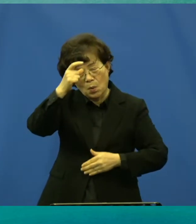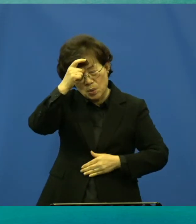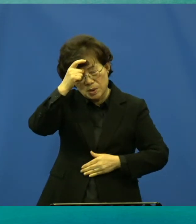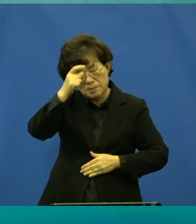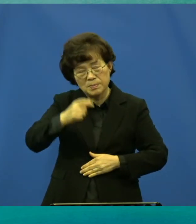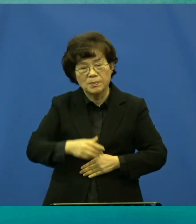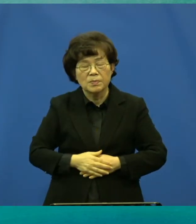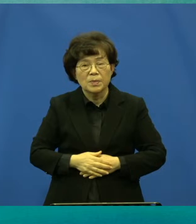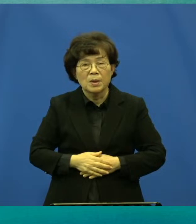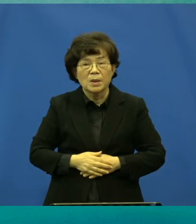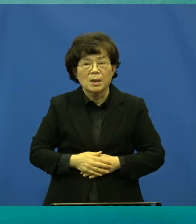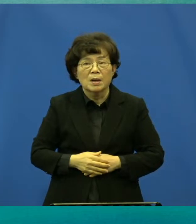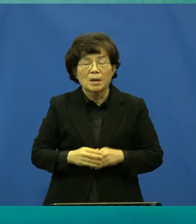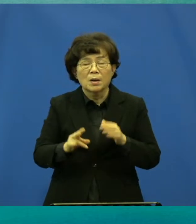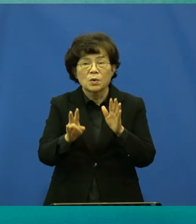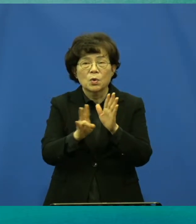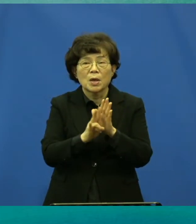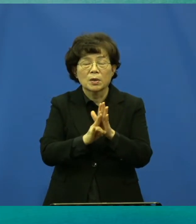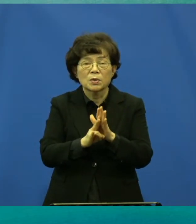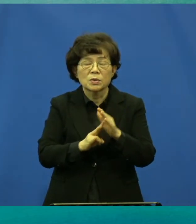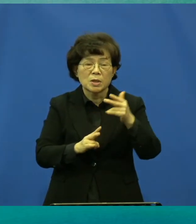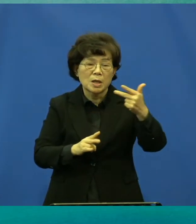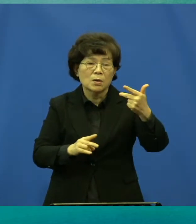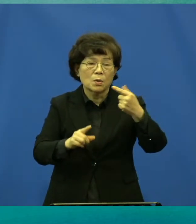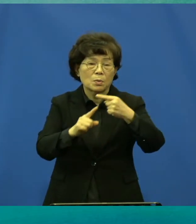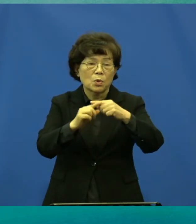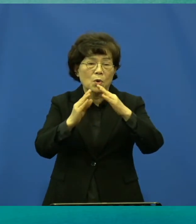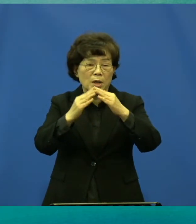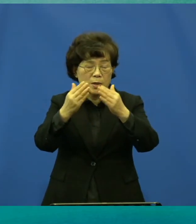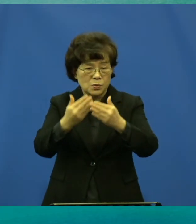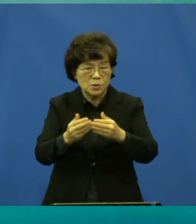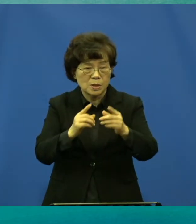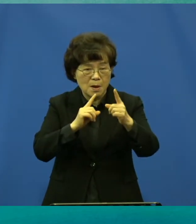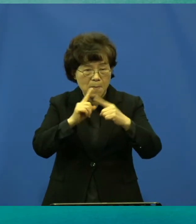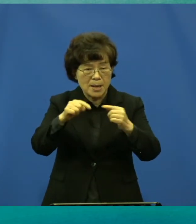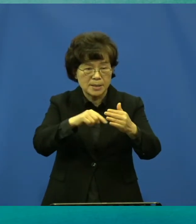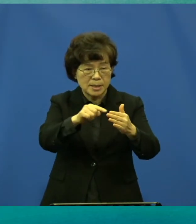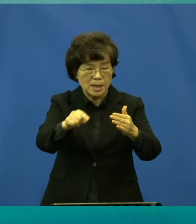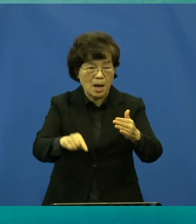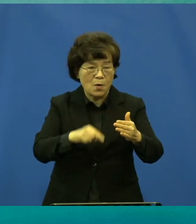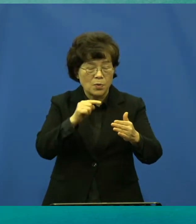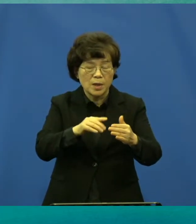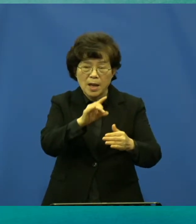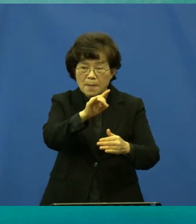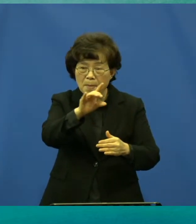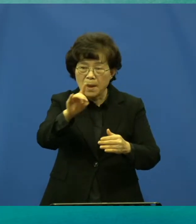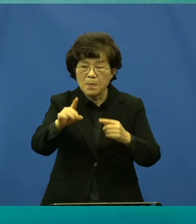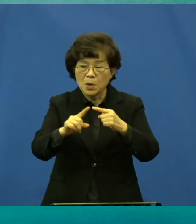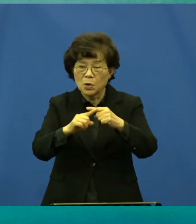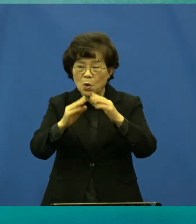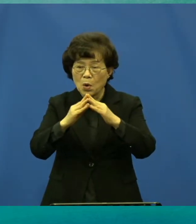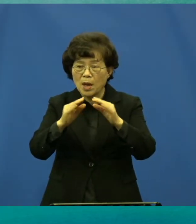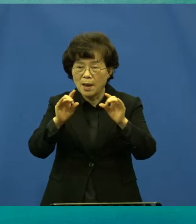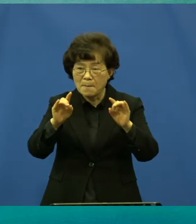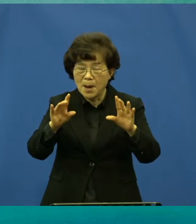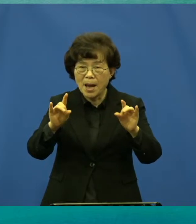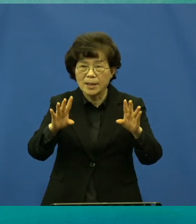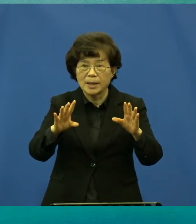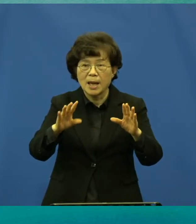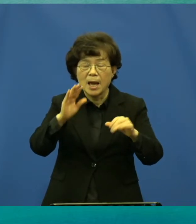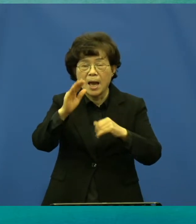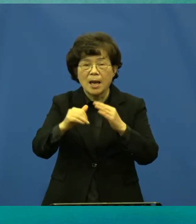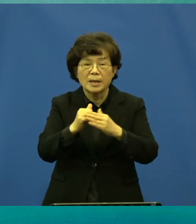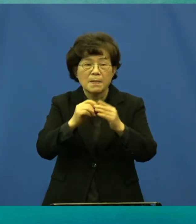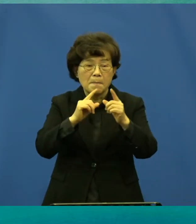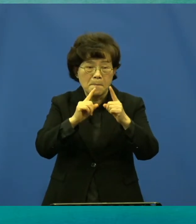요한계시록 7교회에게 주시는 말씀 가운데 매 교회들마다 하나님이 동일하게 주님이 주시는